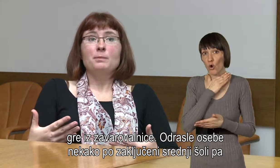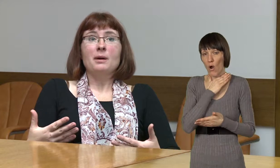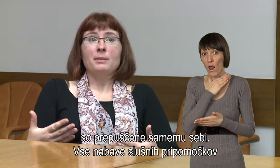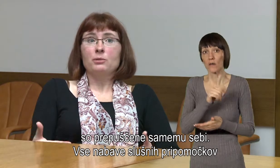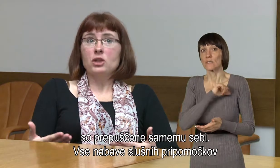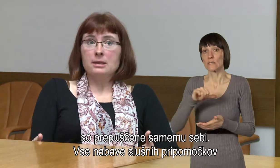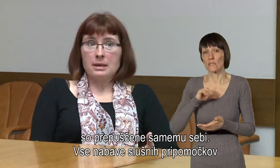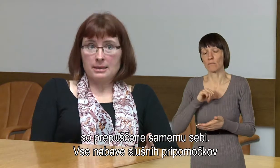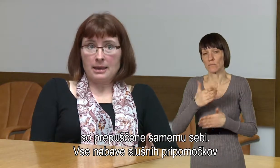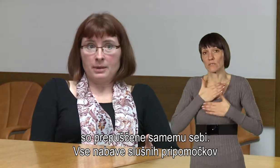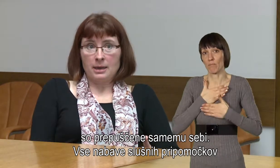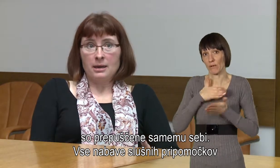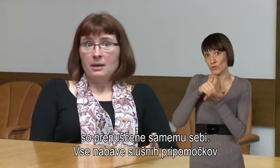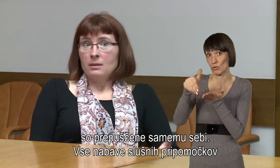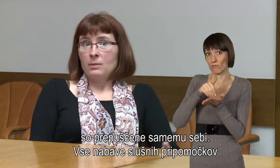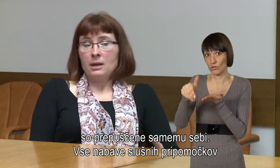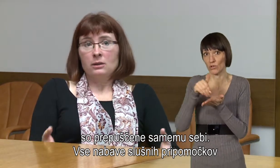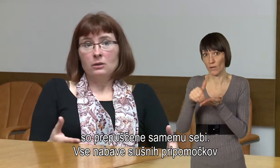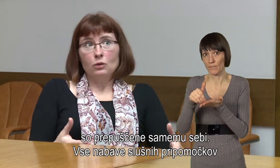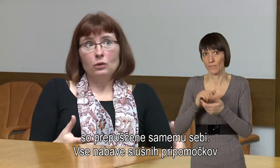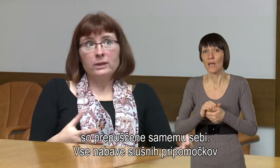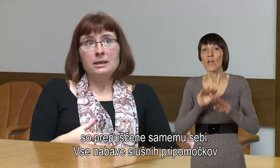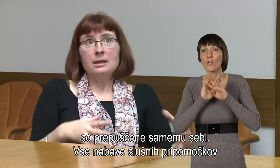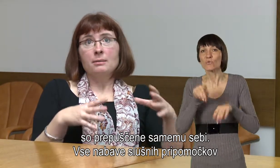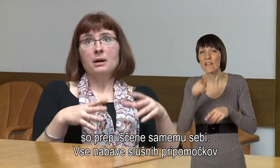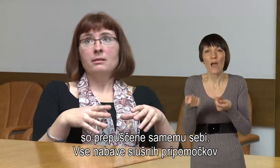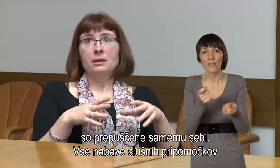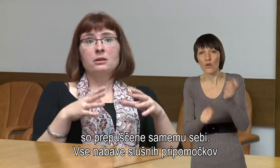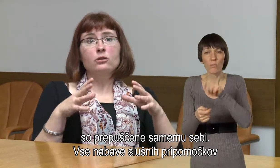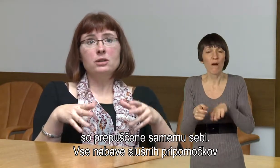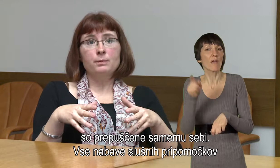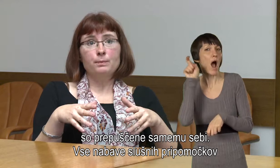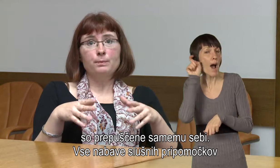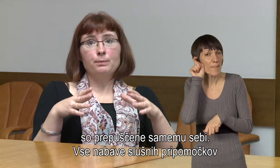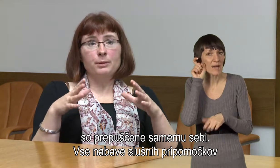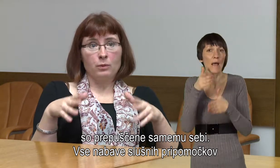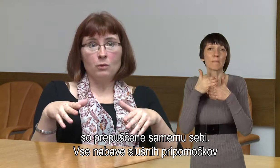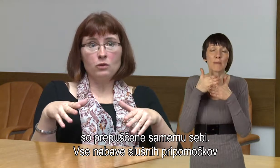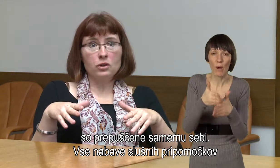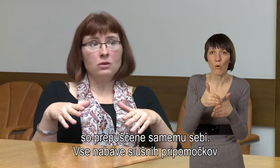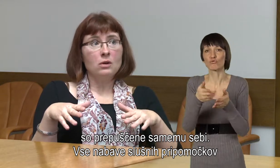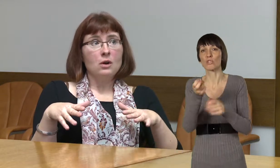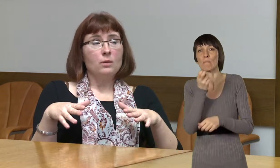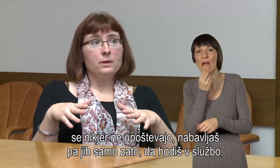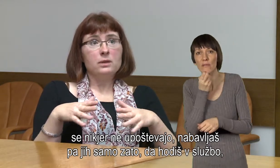pa prepuščen sam sebi, Rekla, vse te nabave, teh slušnih pripomočkov, v bistvu se